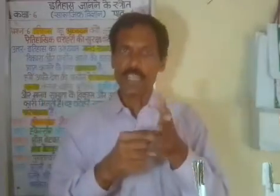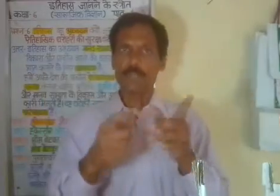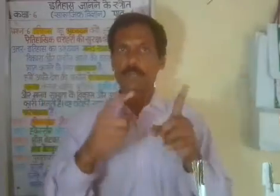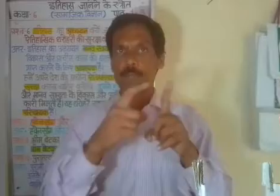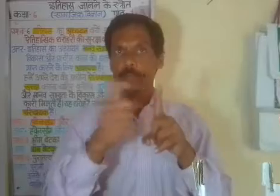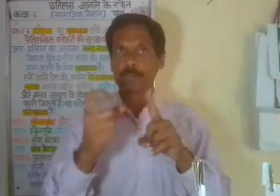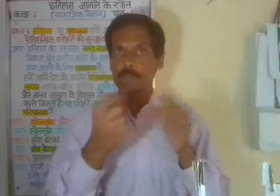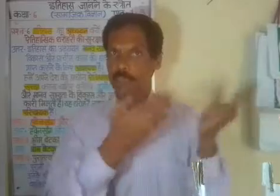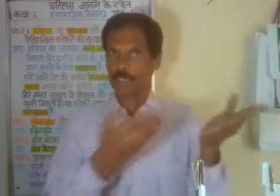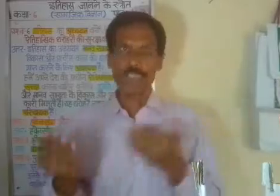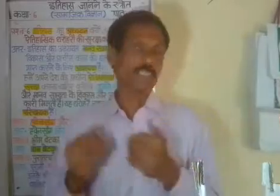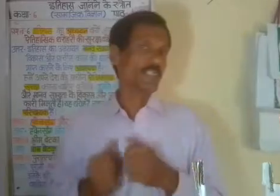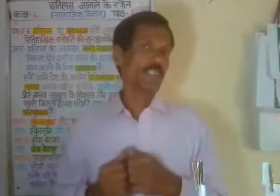सब्सक्राइब कीजिए